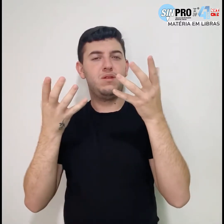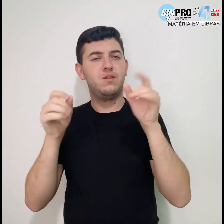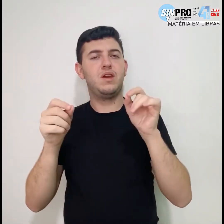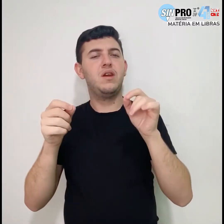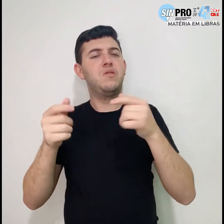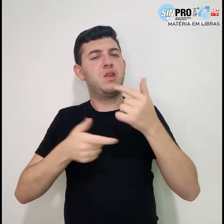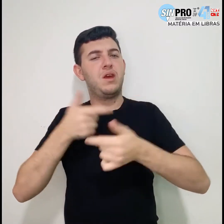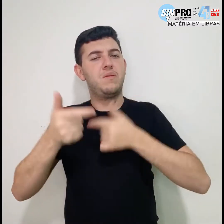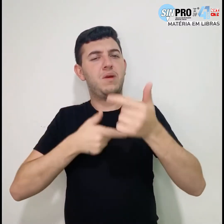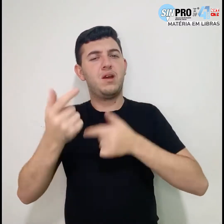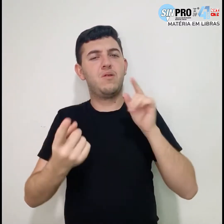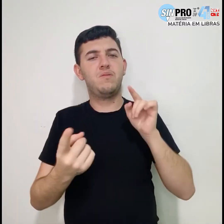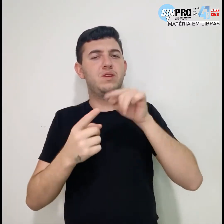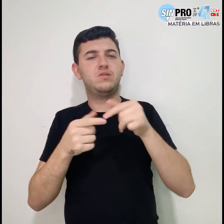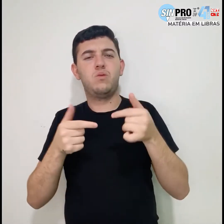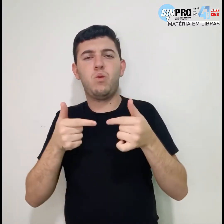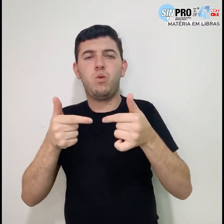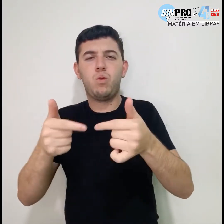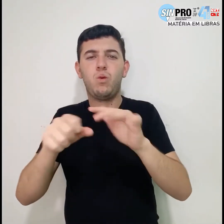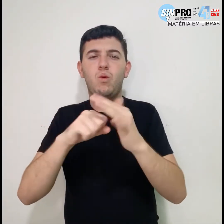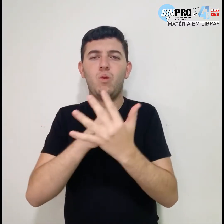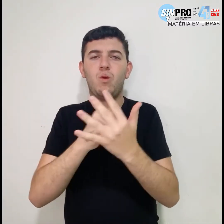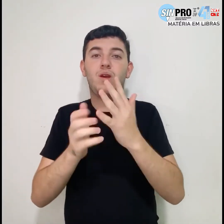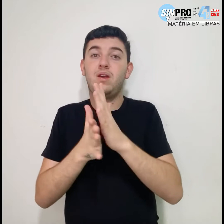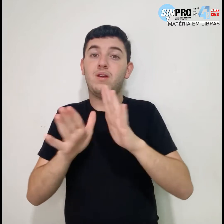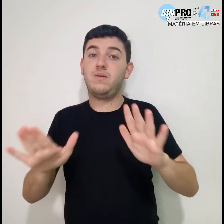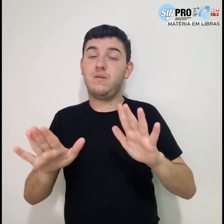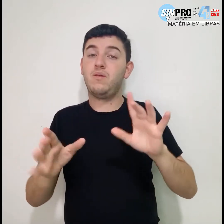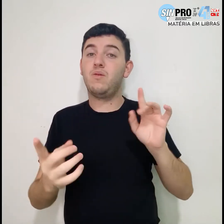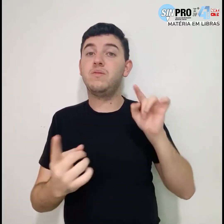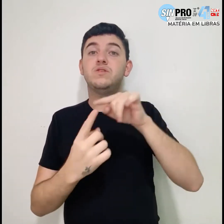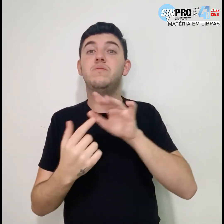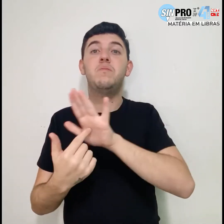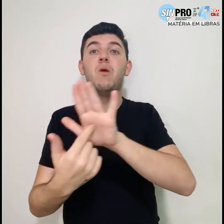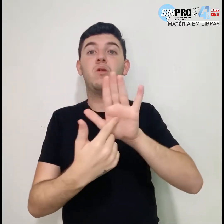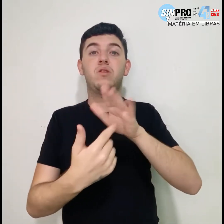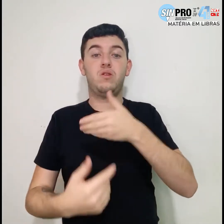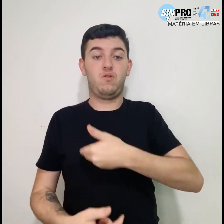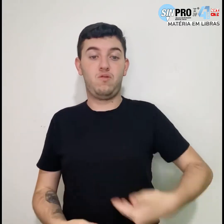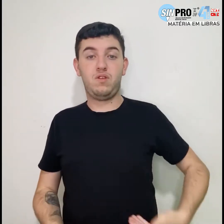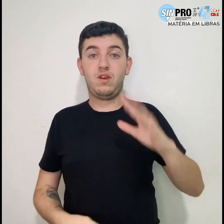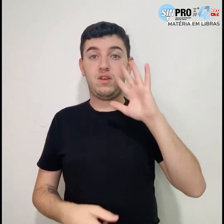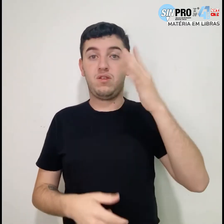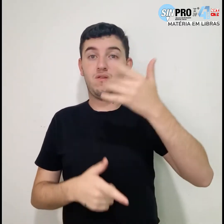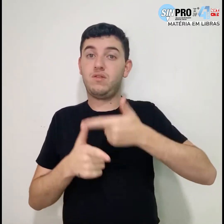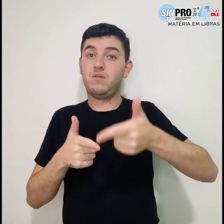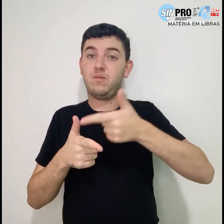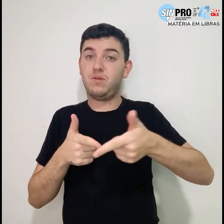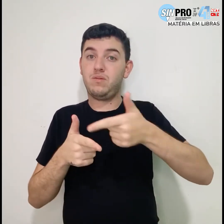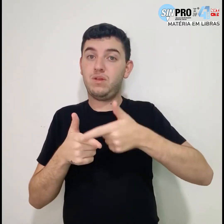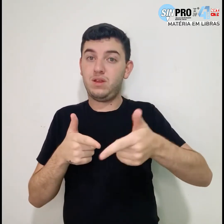pandemia, dando a entender que seu governo está resolvendo o problema da crise sanitária e que